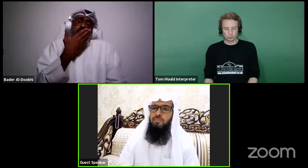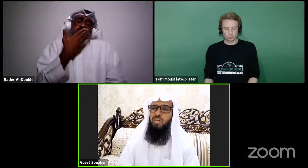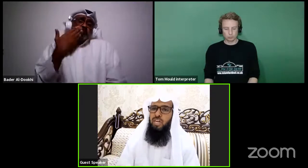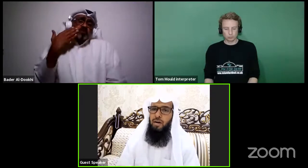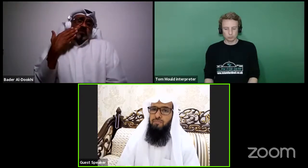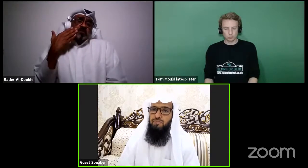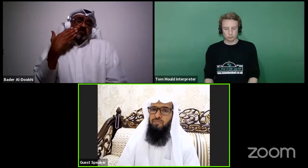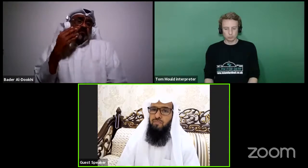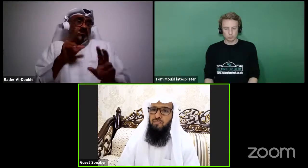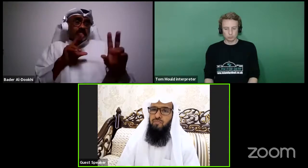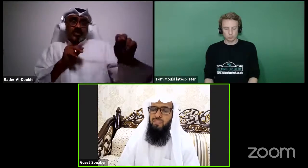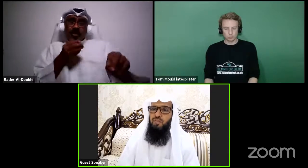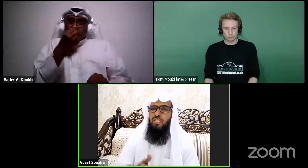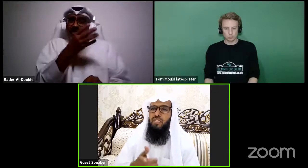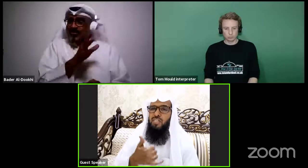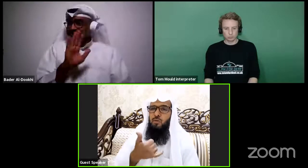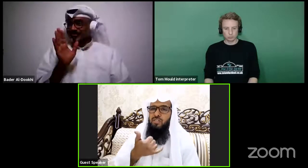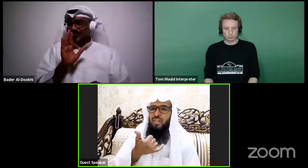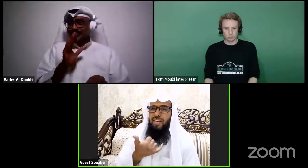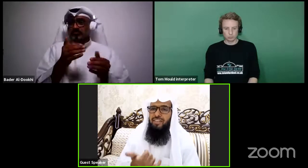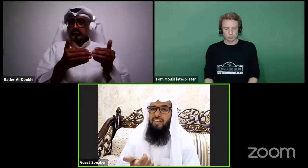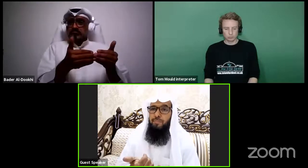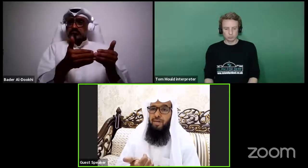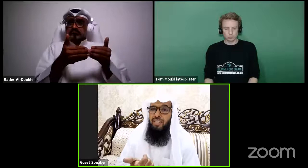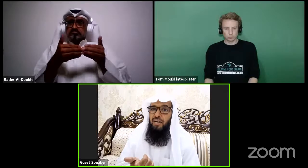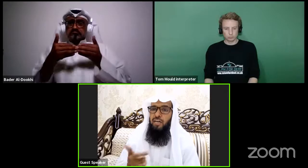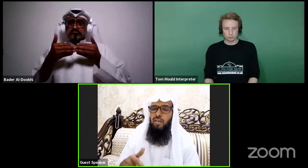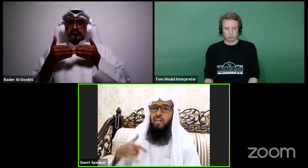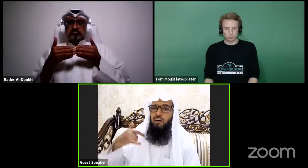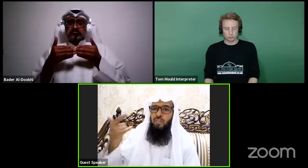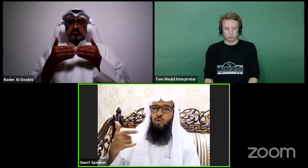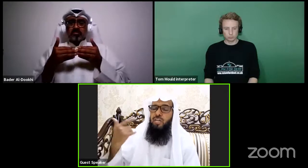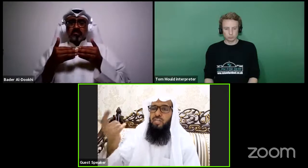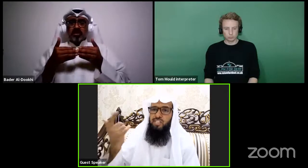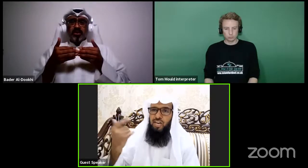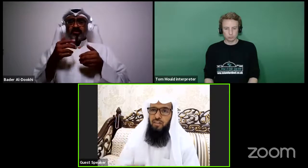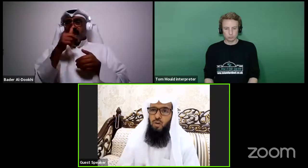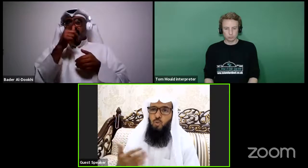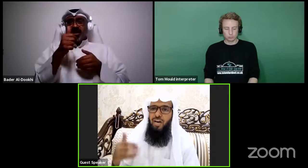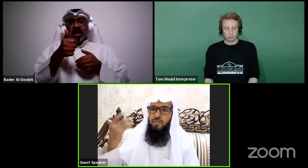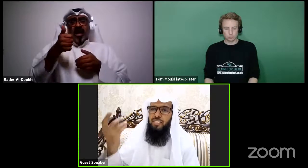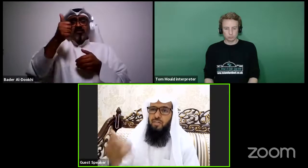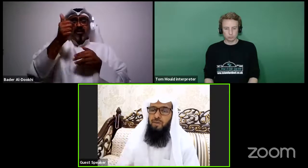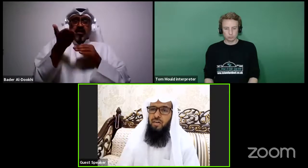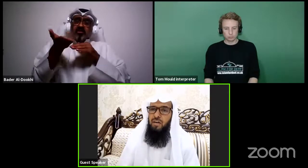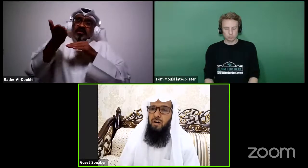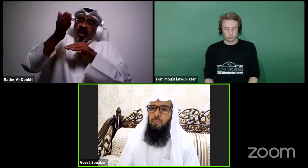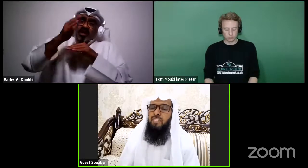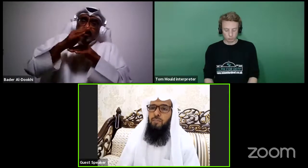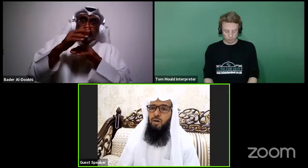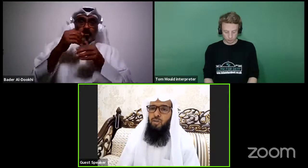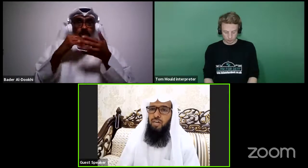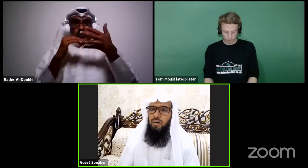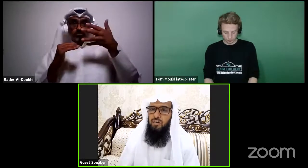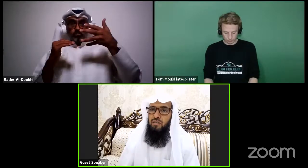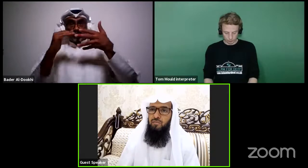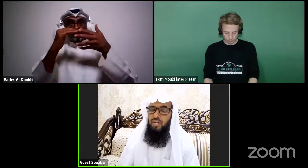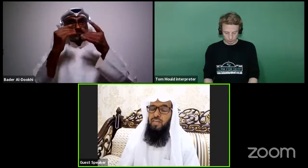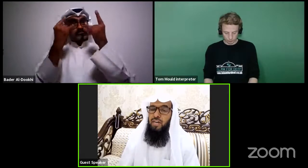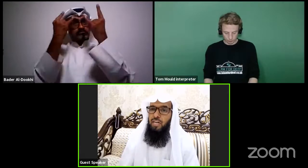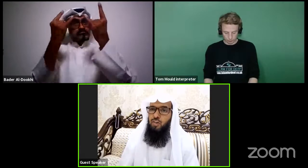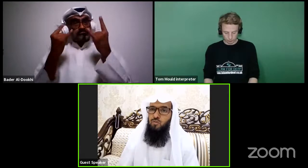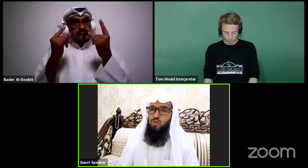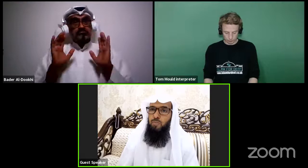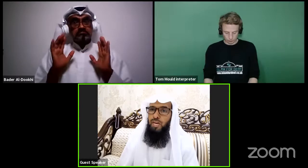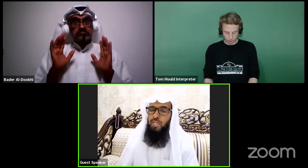السيئة بمثلها. فتجاوز العدل إلى ماذا؟ إلى الفضل والإحسان، وهذه مرتبة عليا.